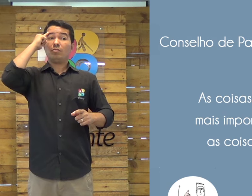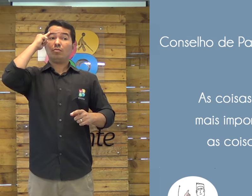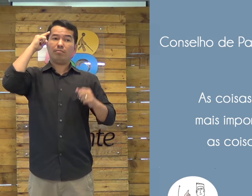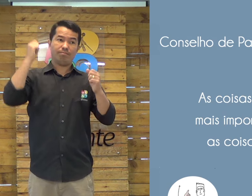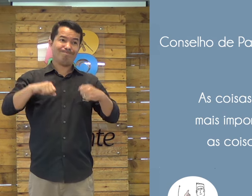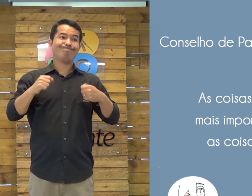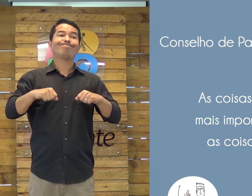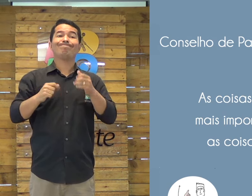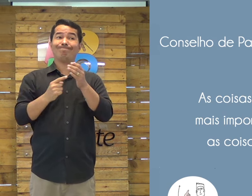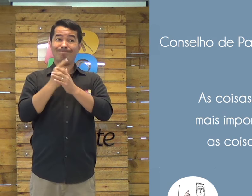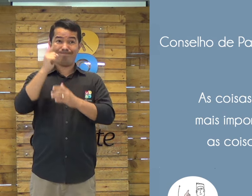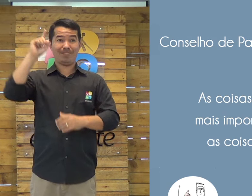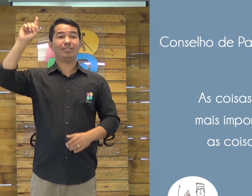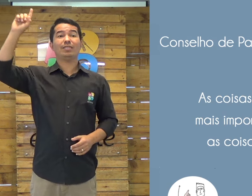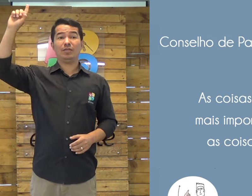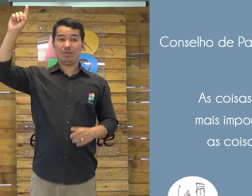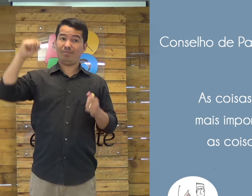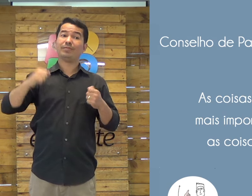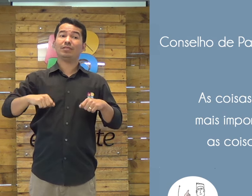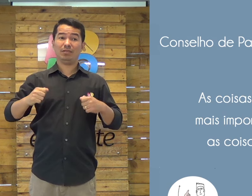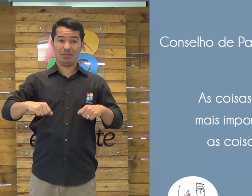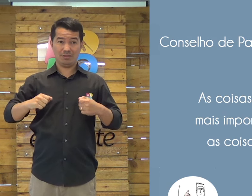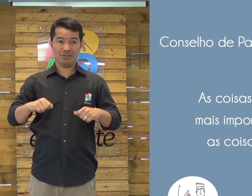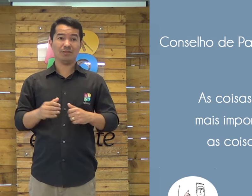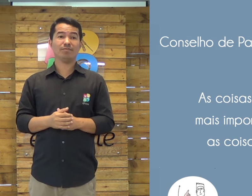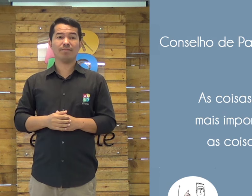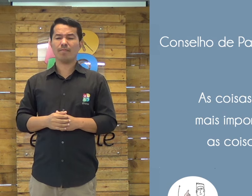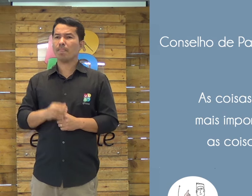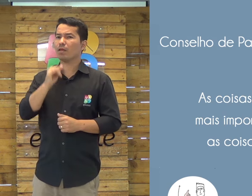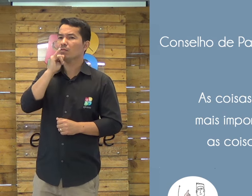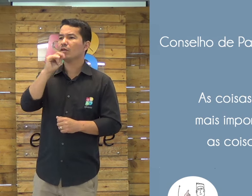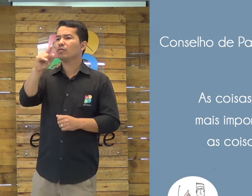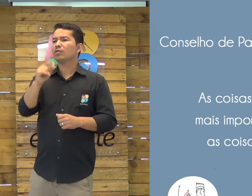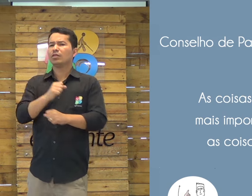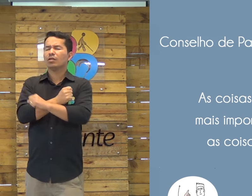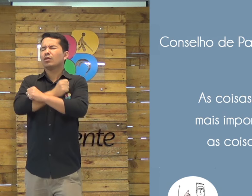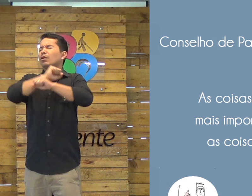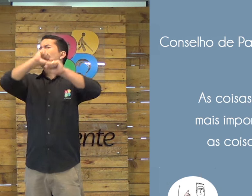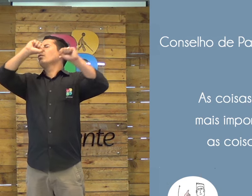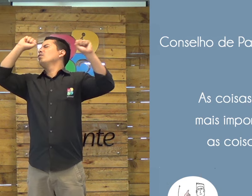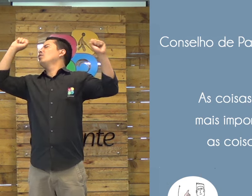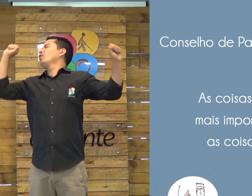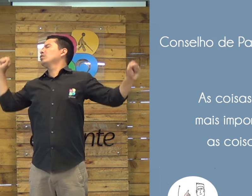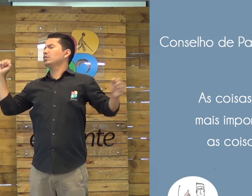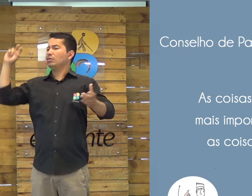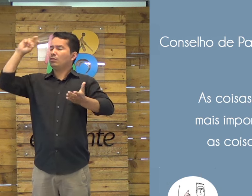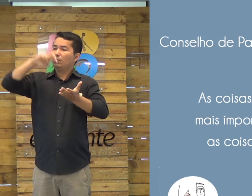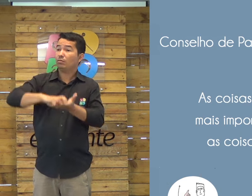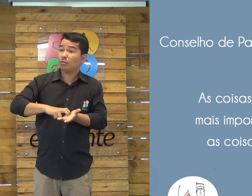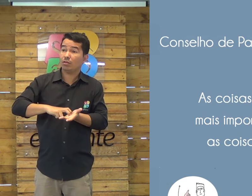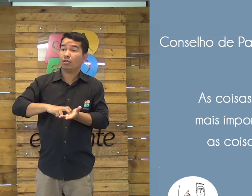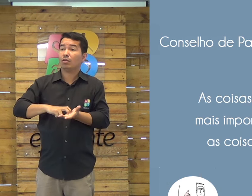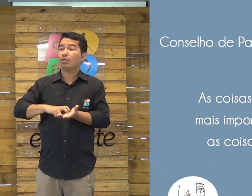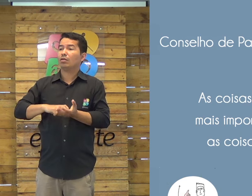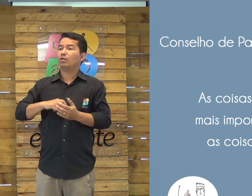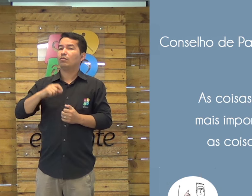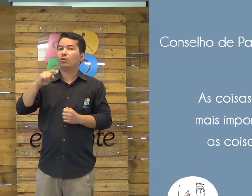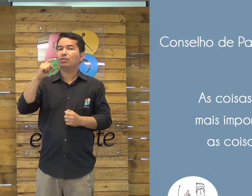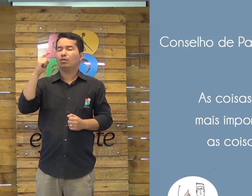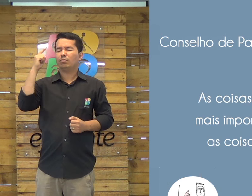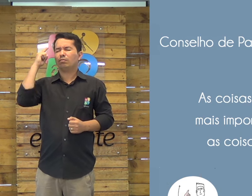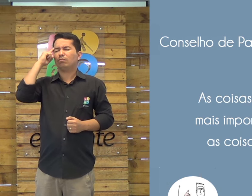Porque você foi seu primeiro pensamento. Você precisa pensar em Deus. Ou se você acorda de